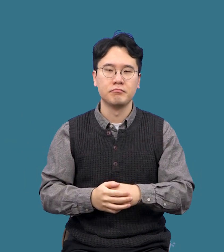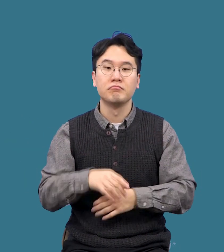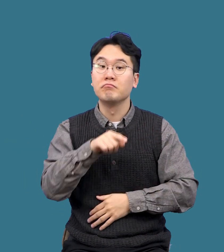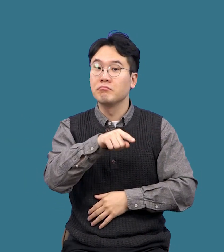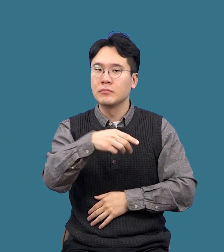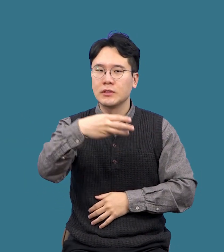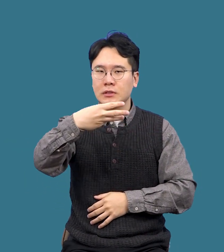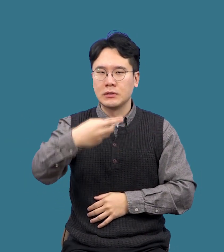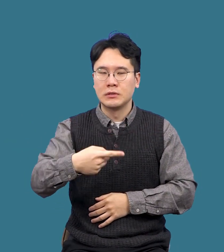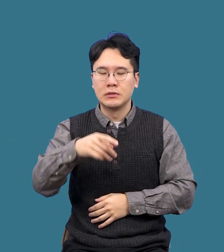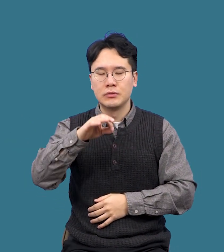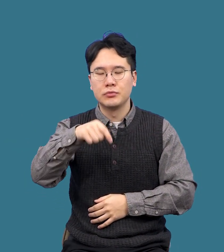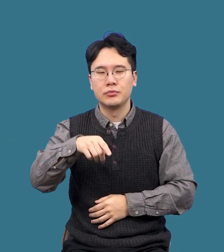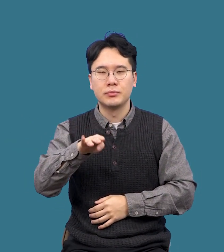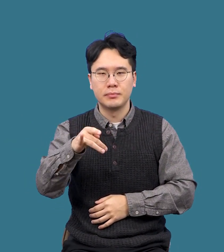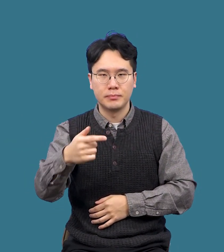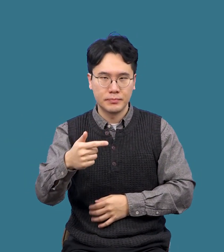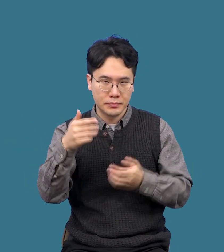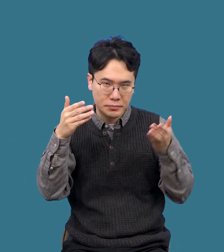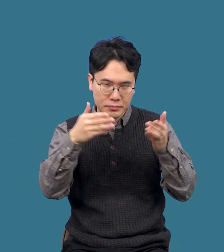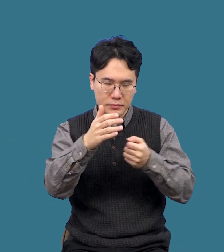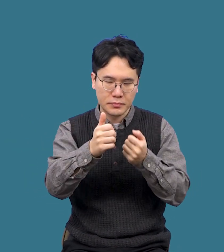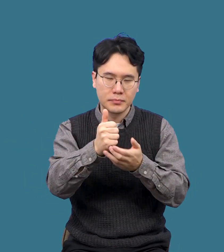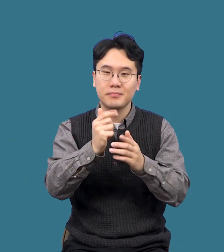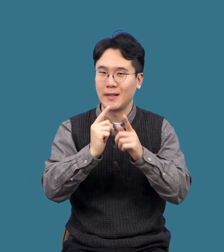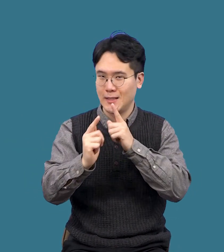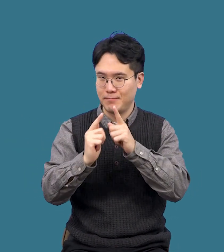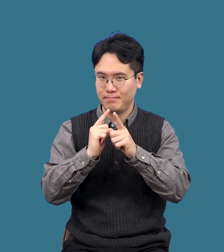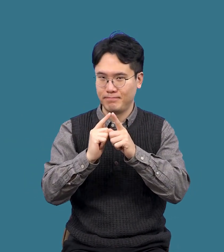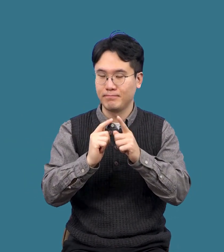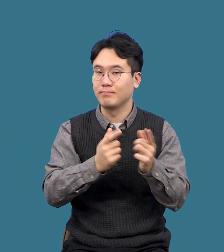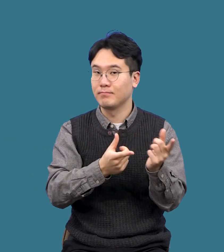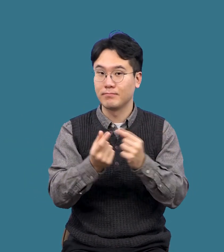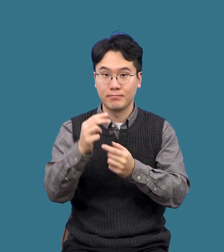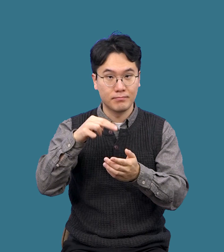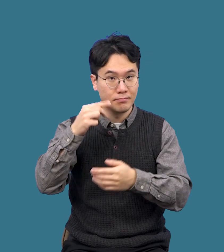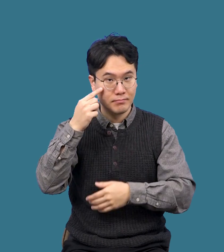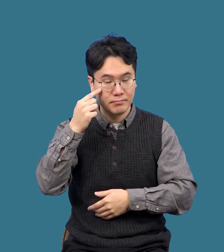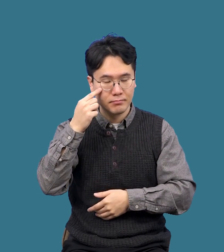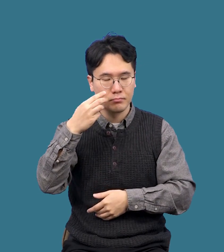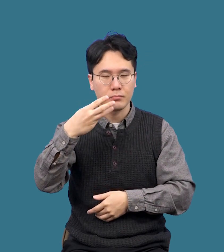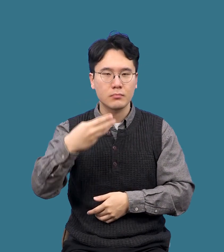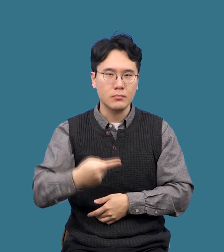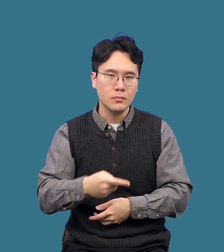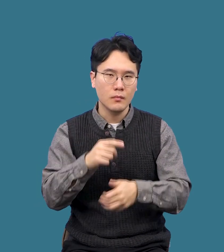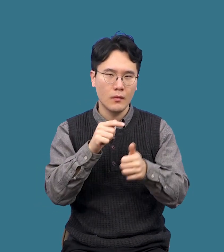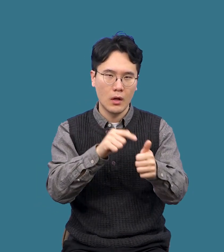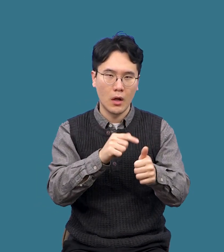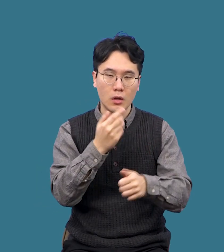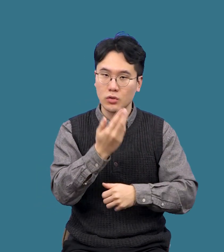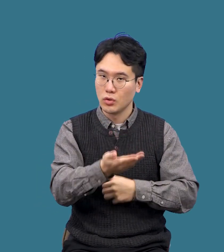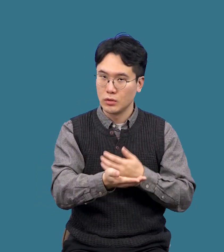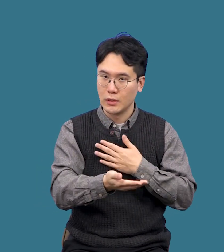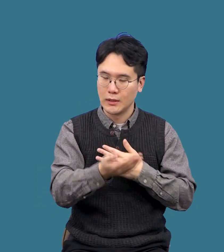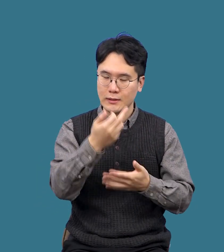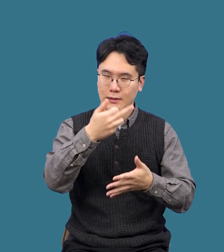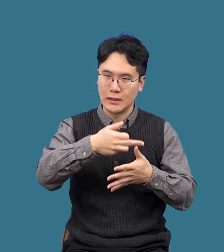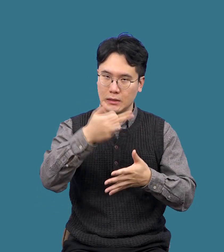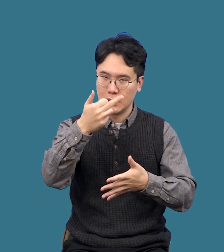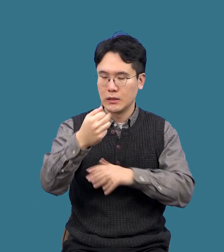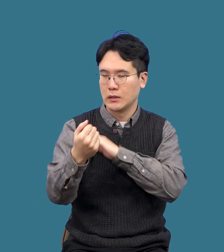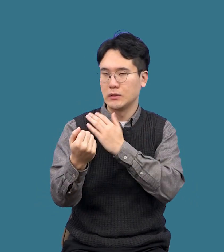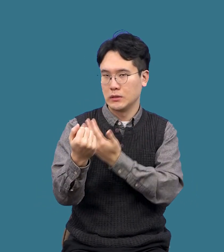하나님의 예언의 말씀입니다. 같이 읽어볼까요? 르벤아, 너는 내 장자요, 내 능력이요, 내